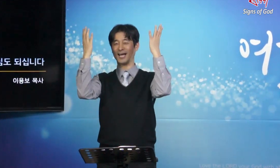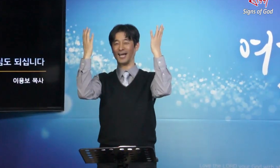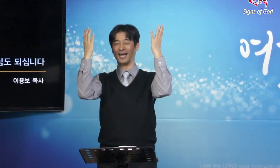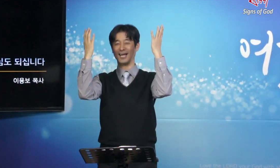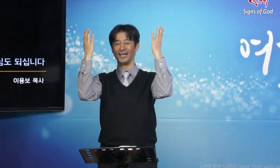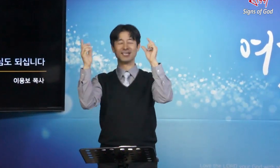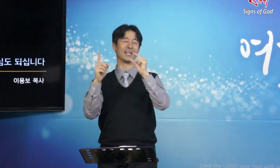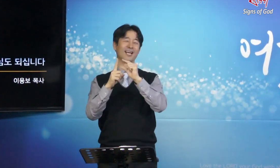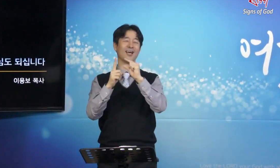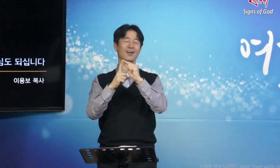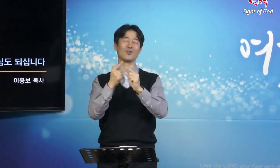할렐루야.